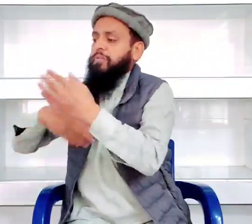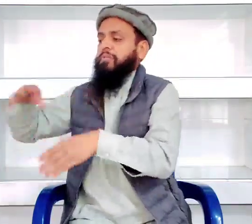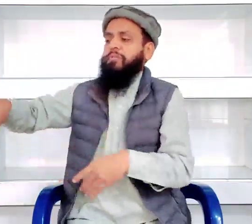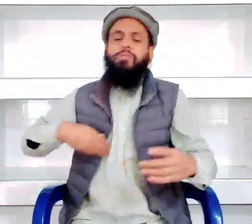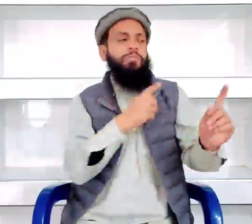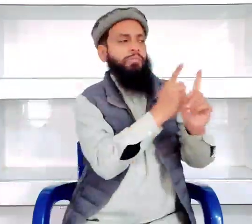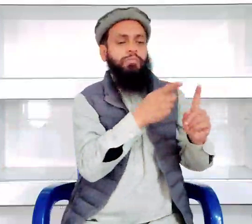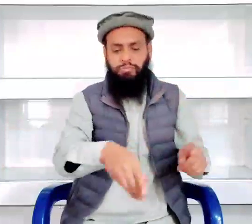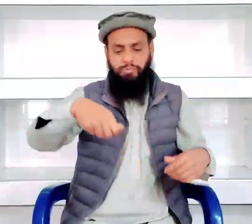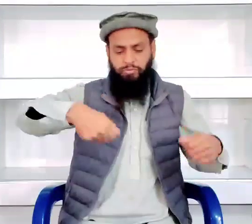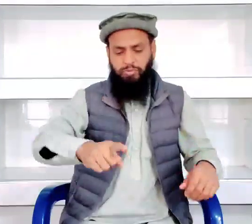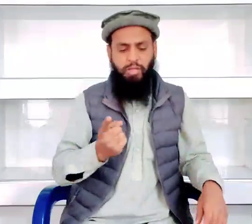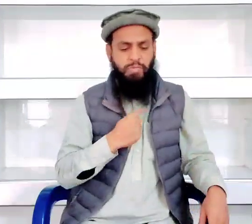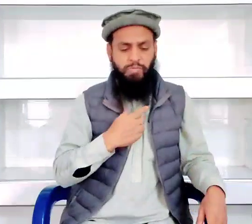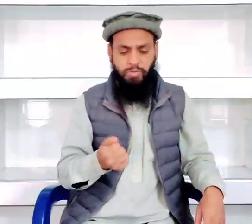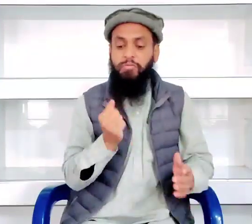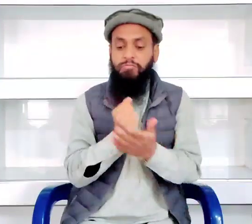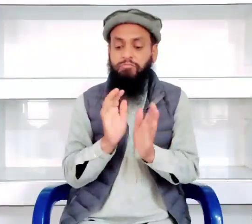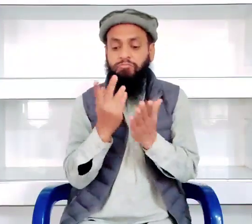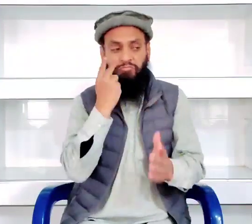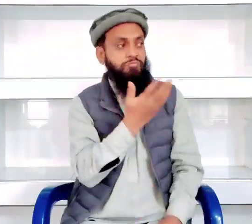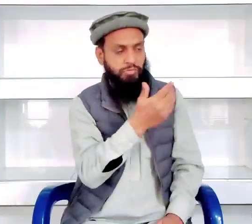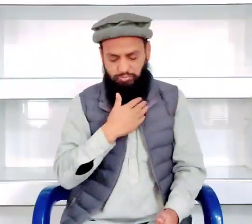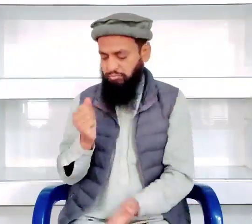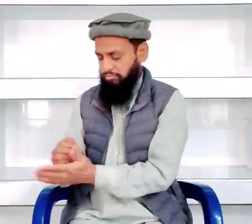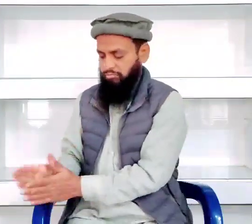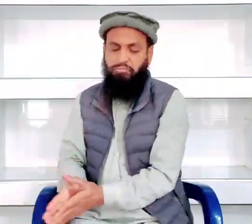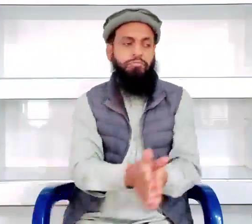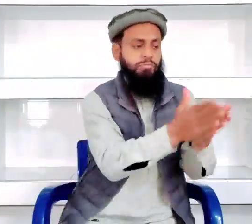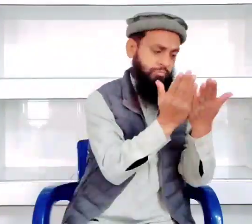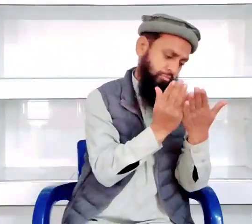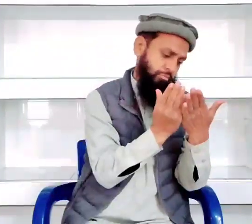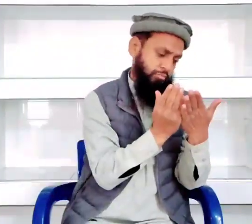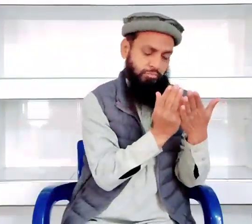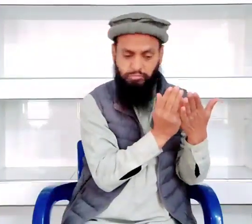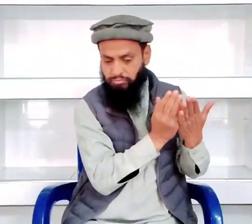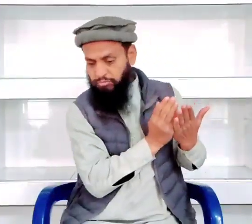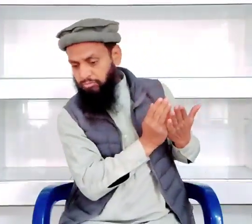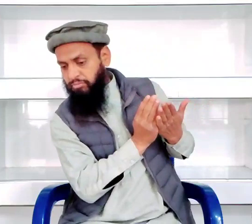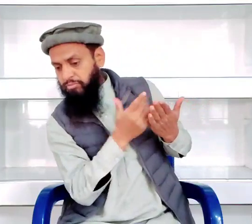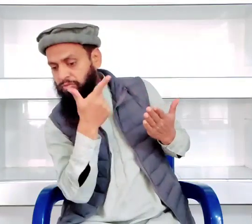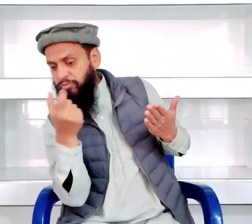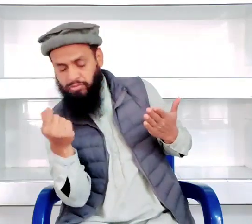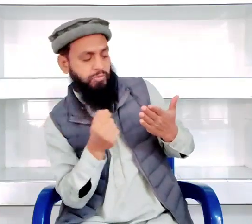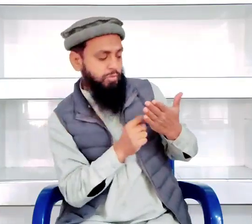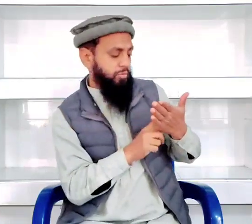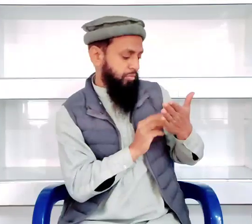صلى الله عليه وسلم نے تاجران منع فرمایا ہم دی زمین تاجران دی طرح یعنی تو جان منع فرمایا ہم